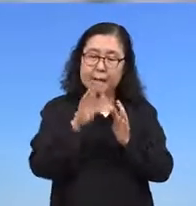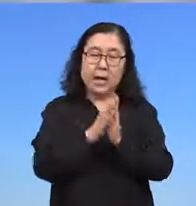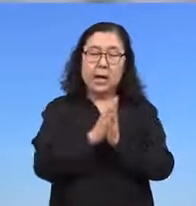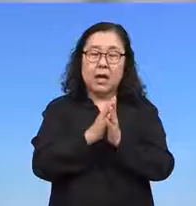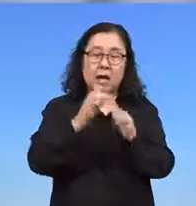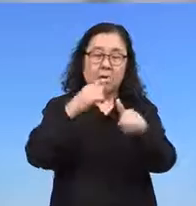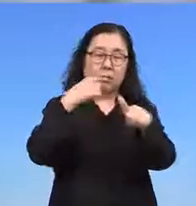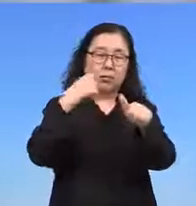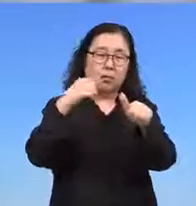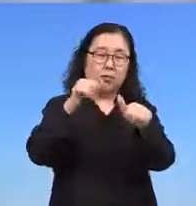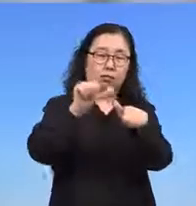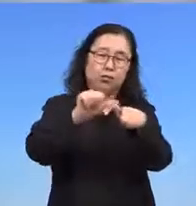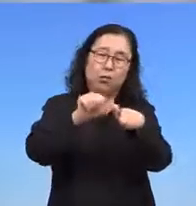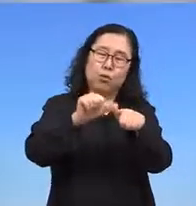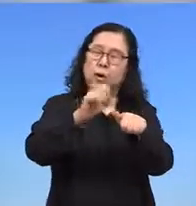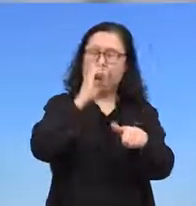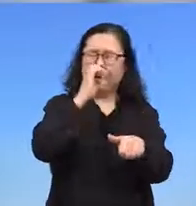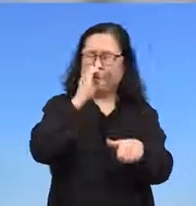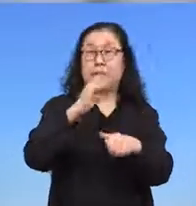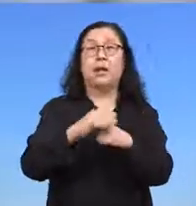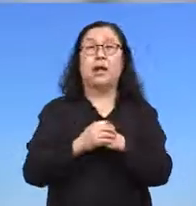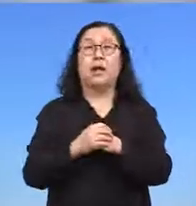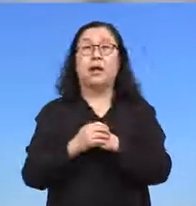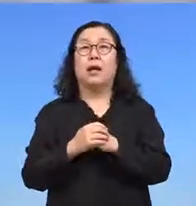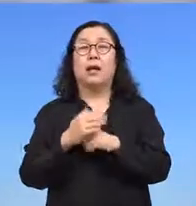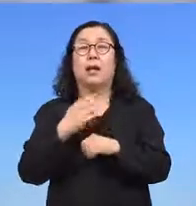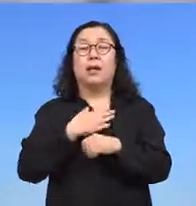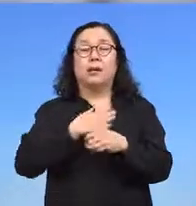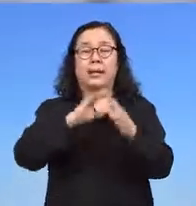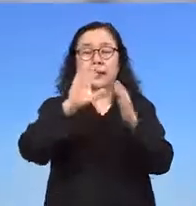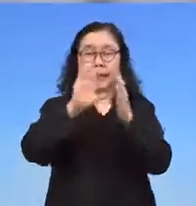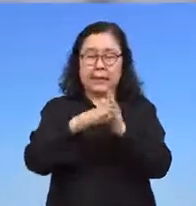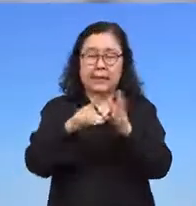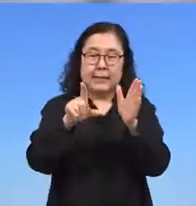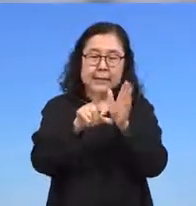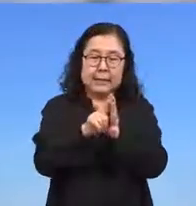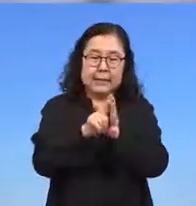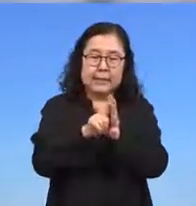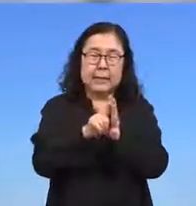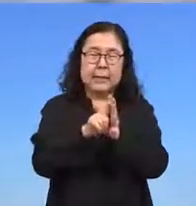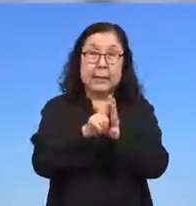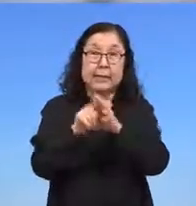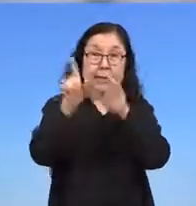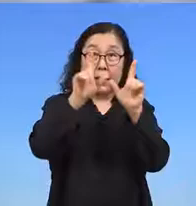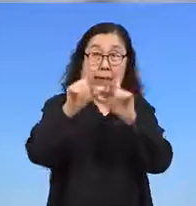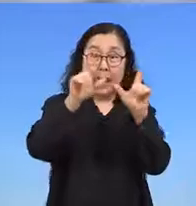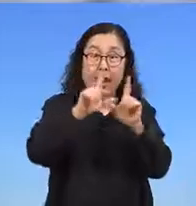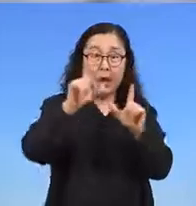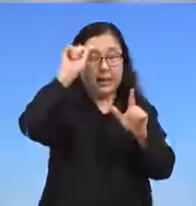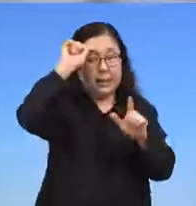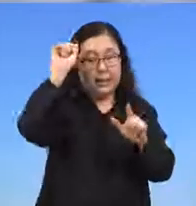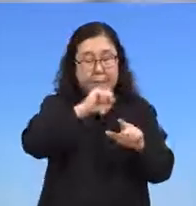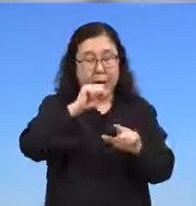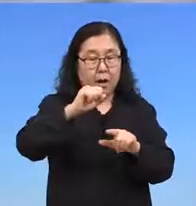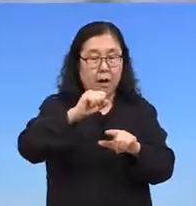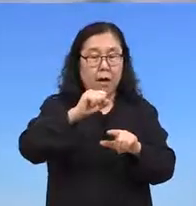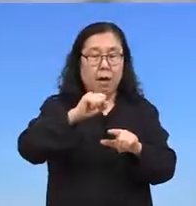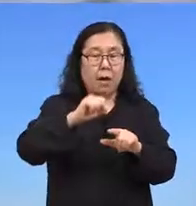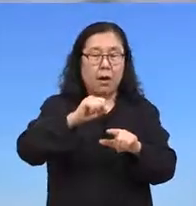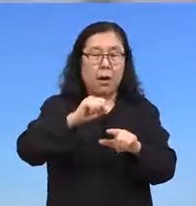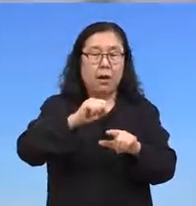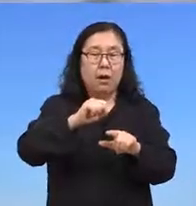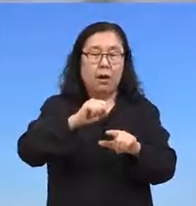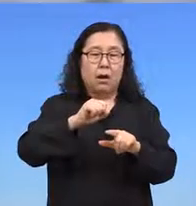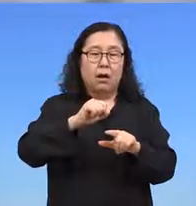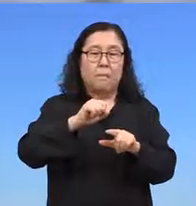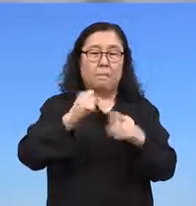없다는 거예요. 그 신앙생활도 마찬가지예요. 나 때는 말이야 새벽 기도를 얼마나 많이 나왔는지 알아? 무슨 소리예요?